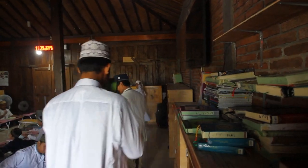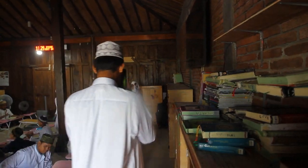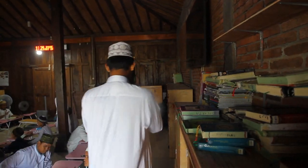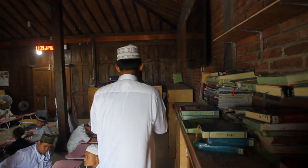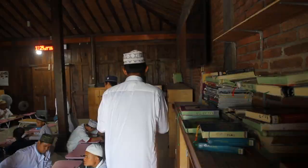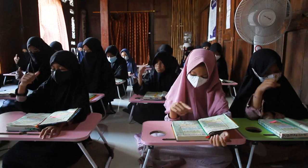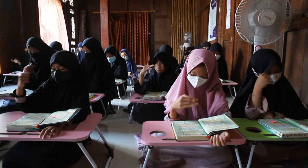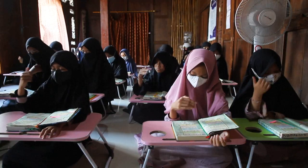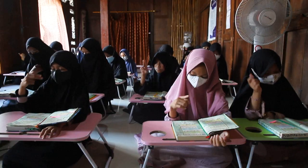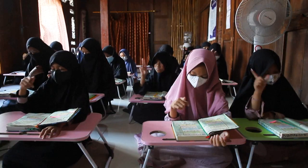Tumarungu